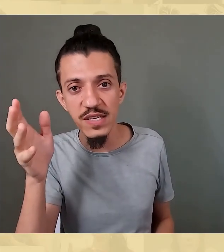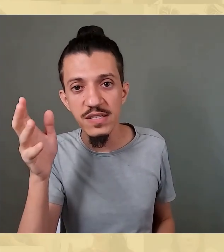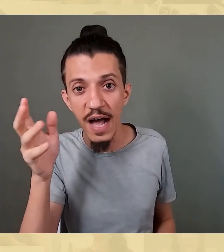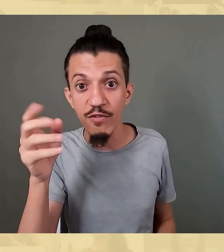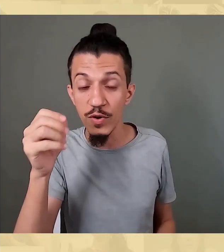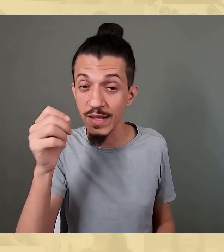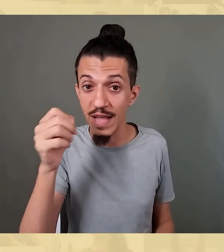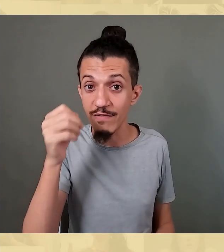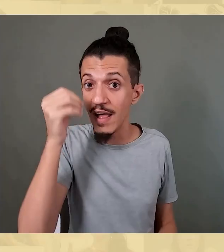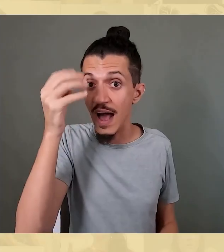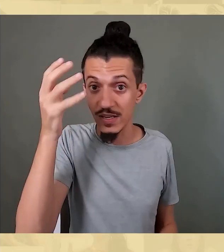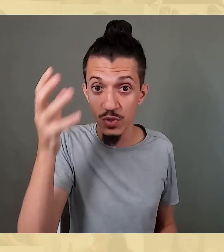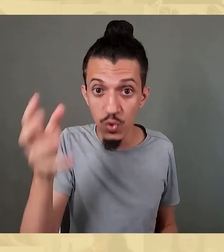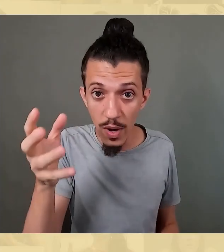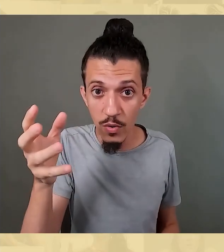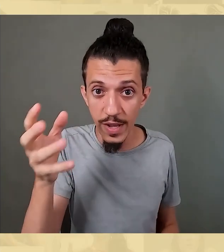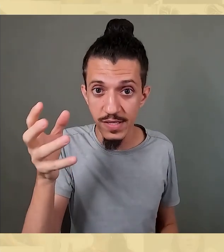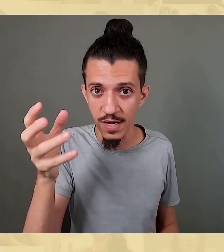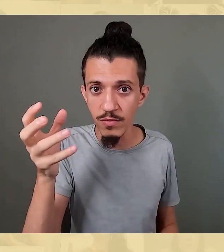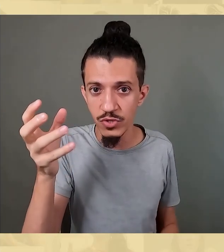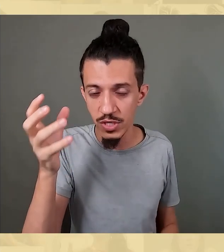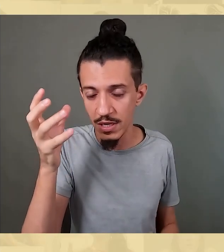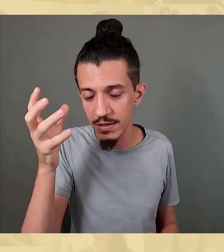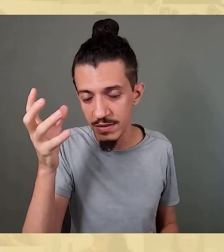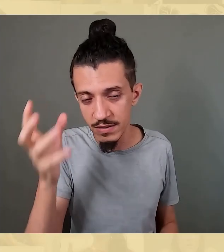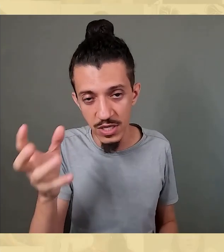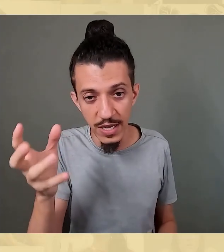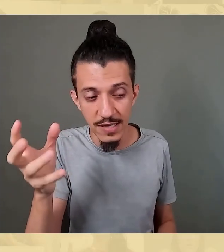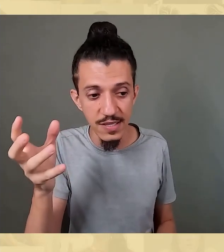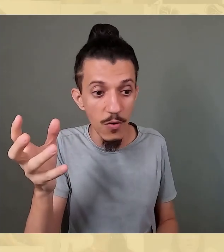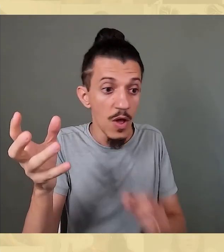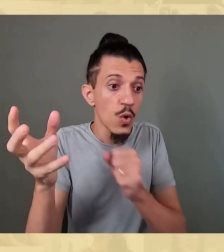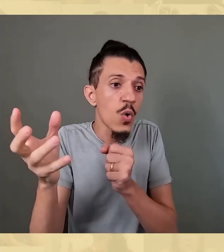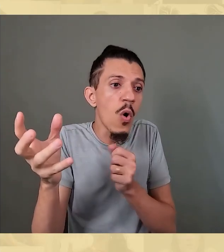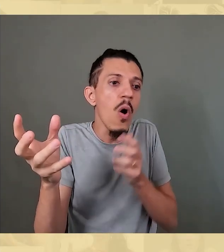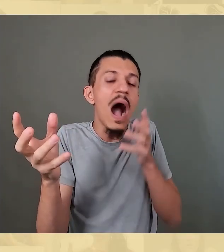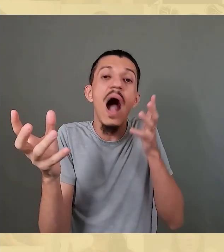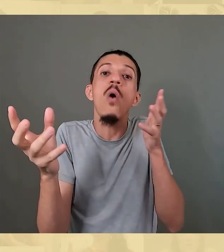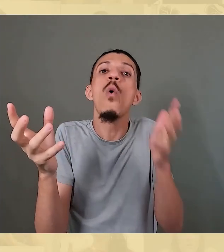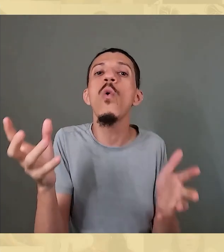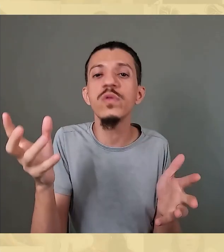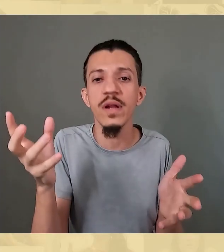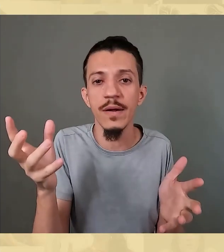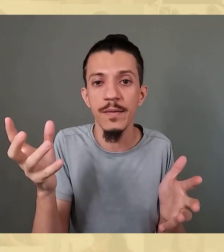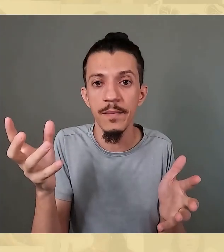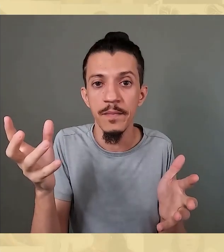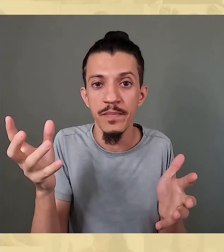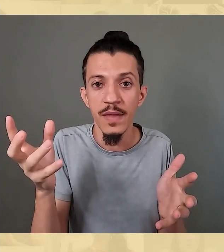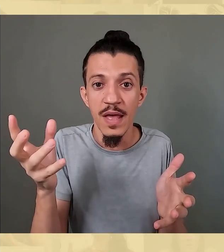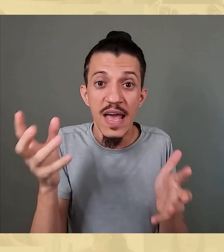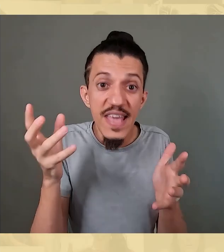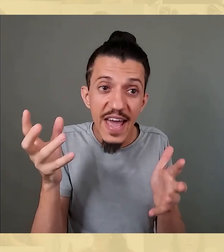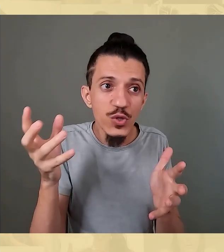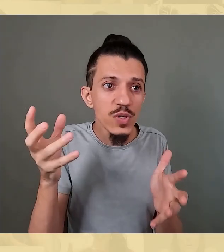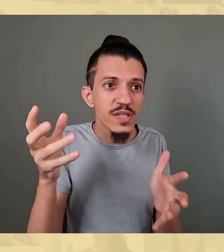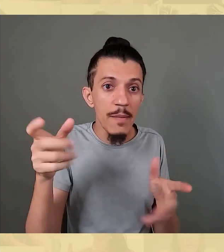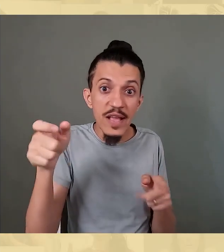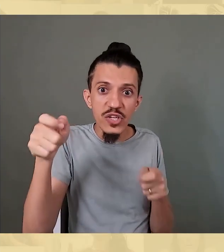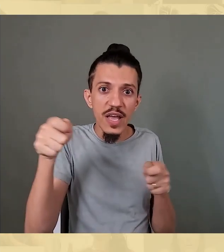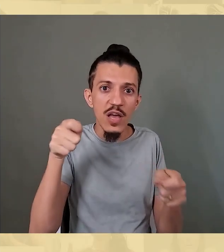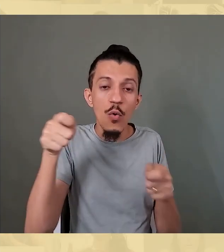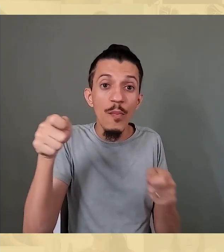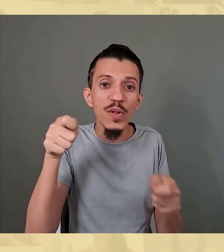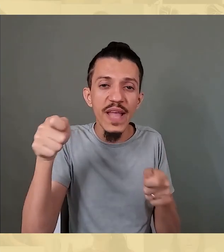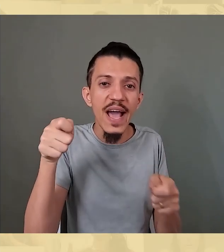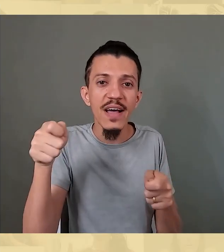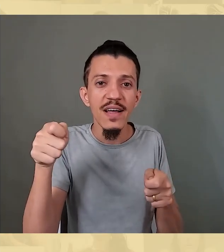você estava, conectava a sua conexão de ligação com a outra. E era justamente